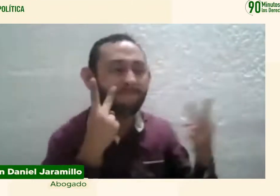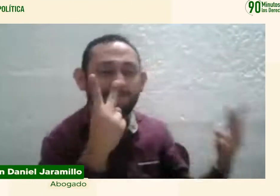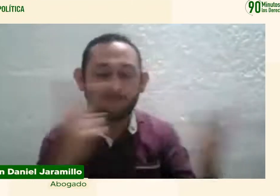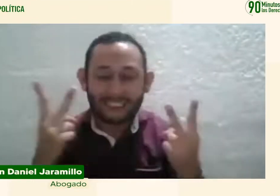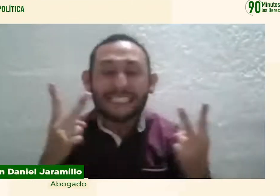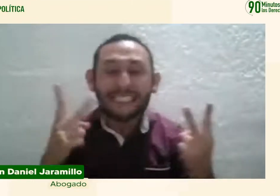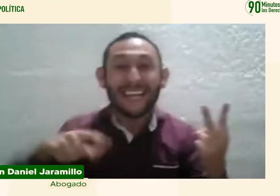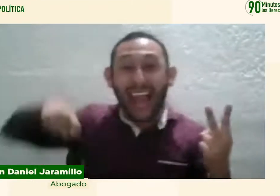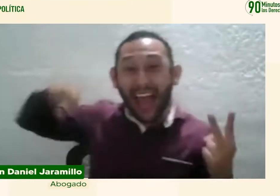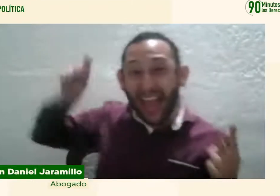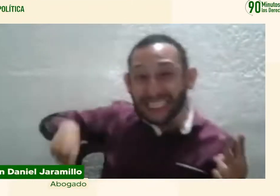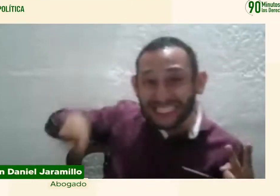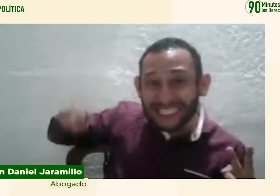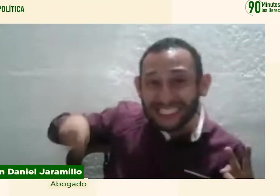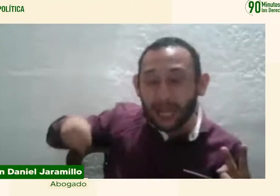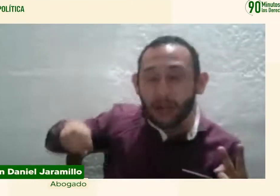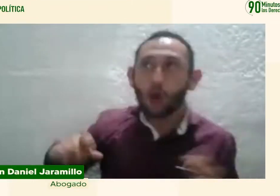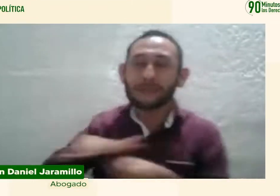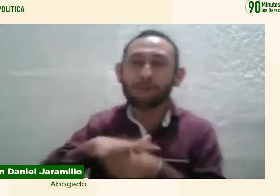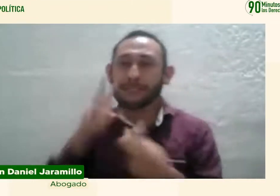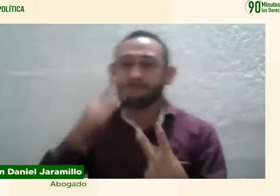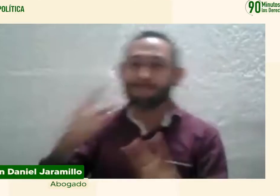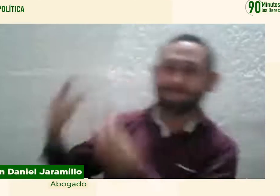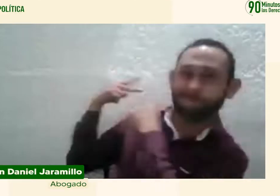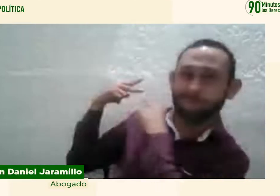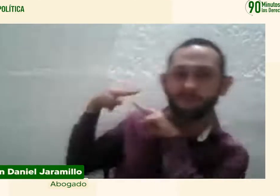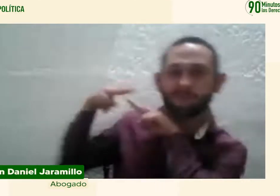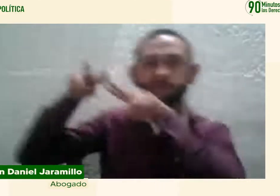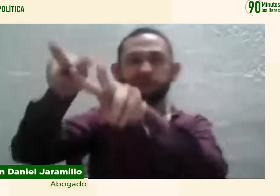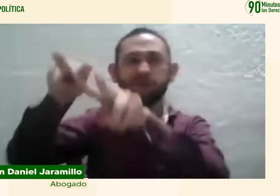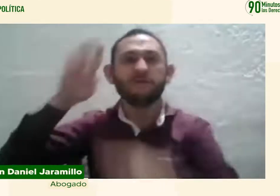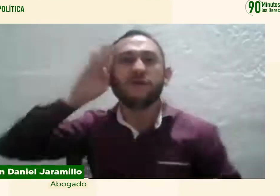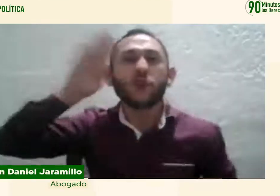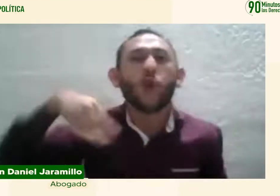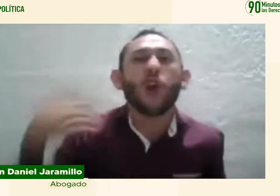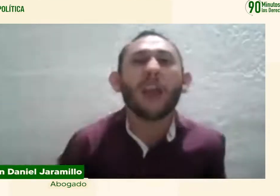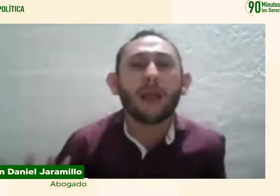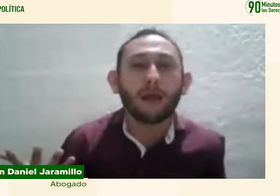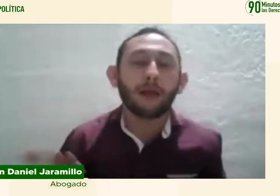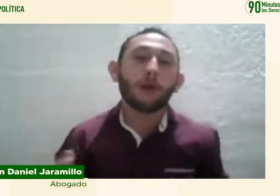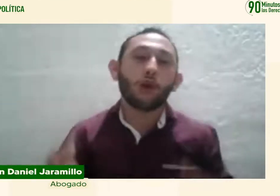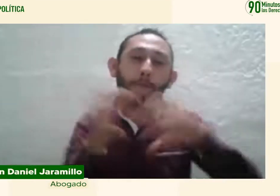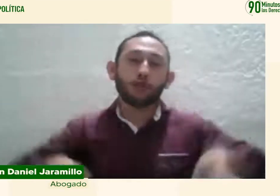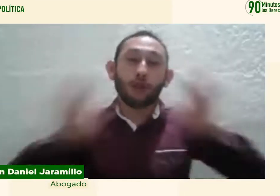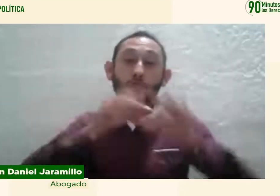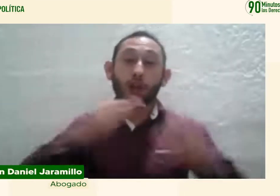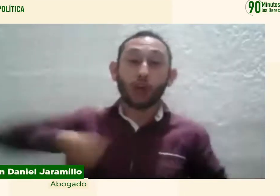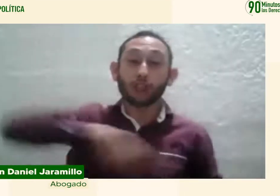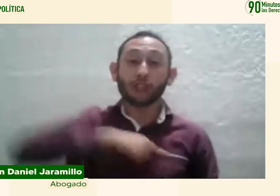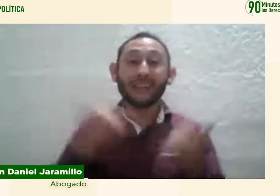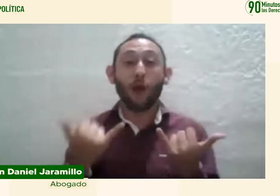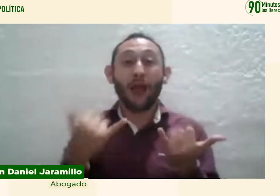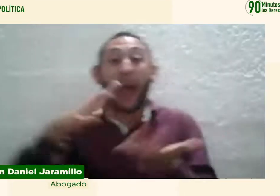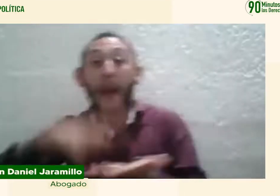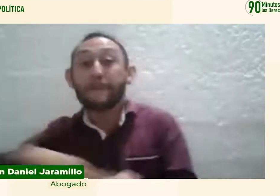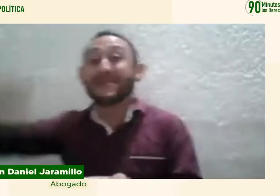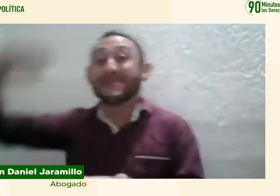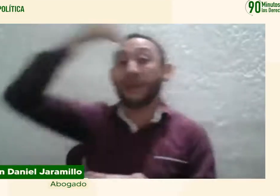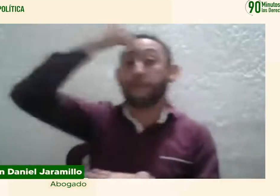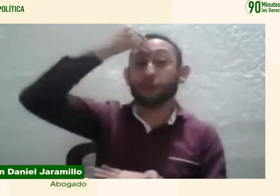miremos las situaciones lo que está pasando también las necesidades miremos tengamos memoria y también miremos